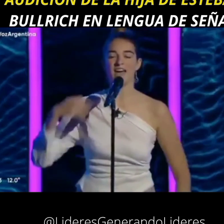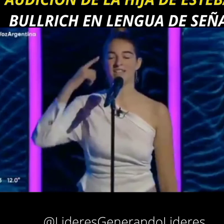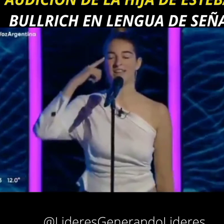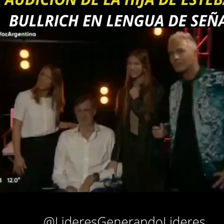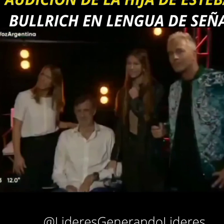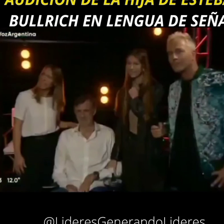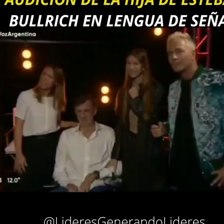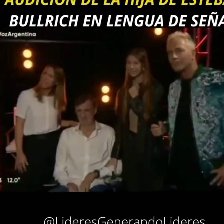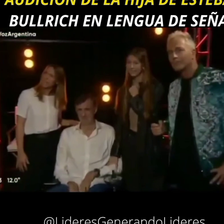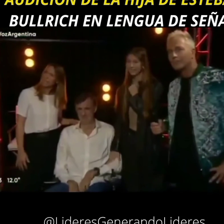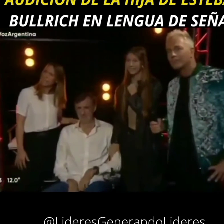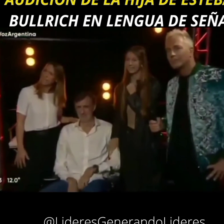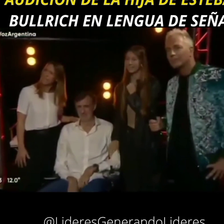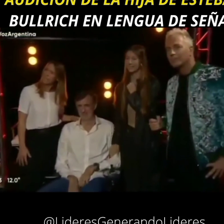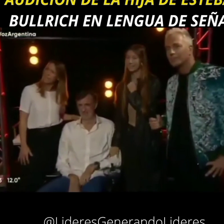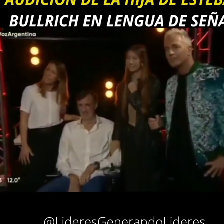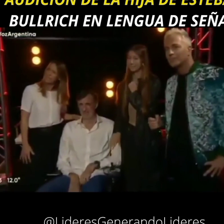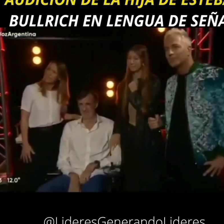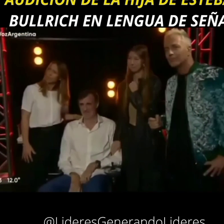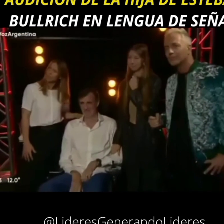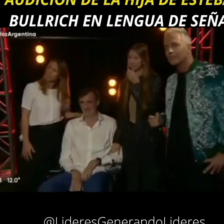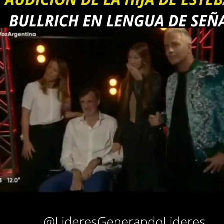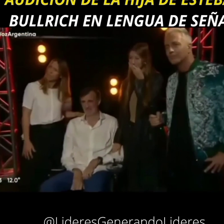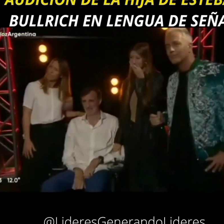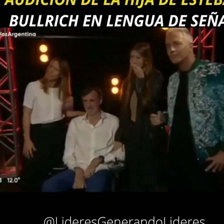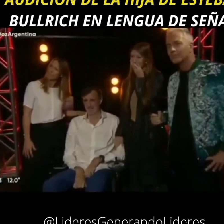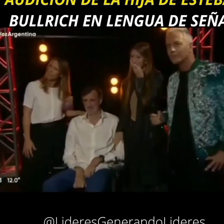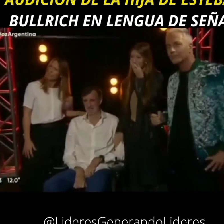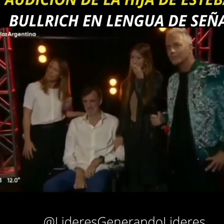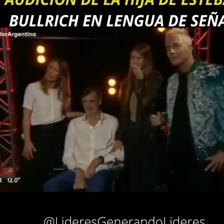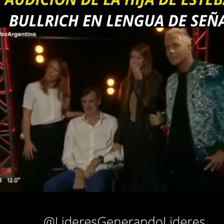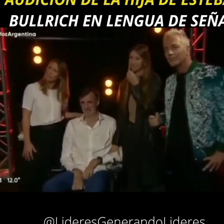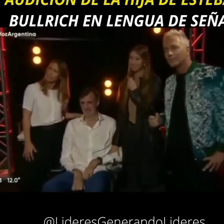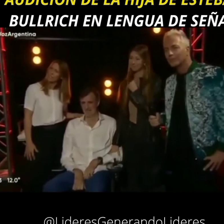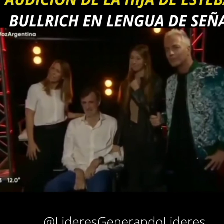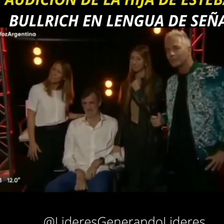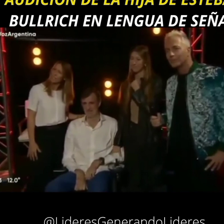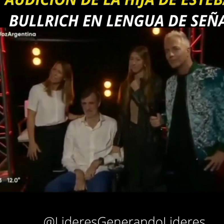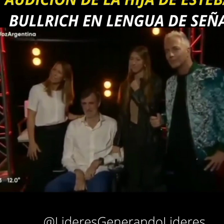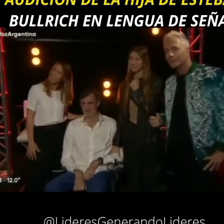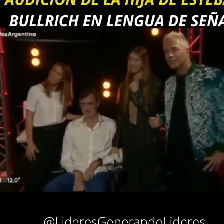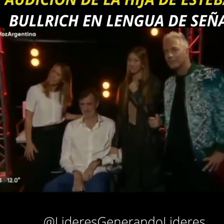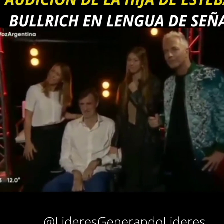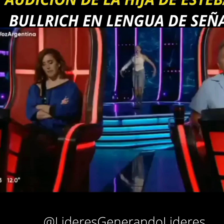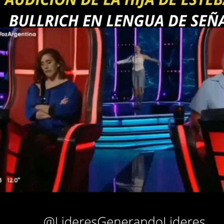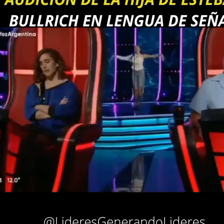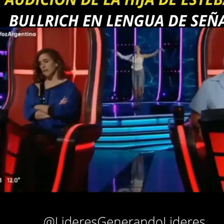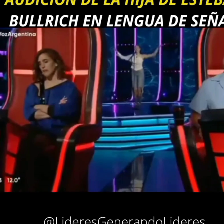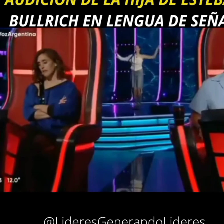Puedes creer, puedes soñar, abre